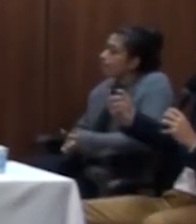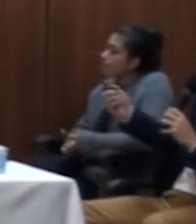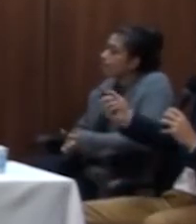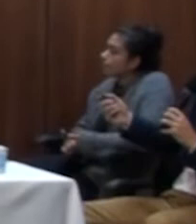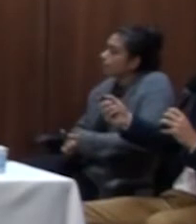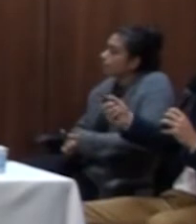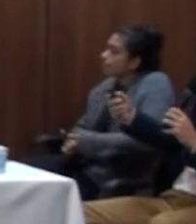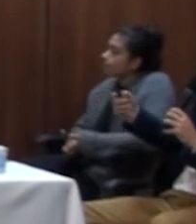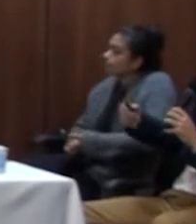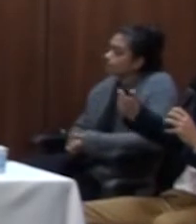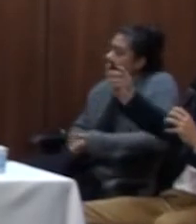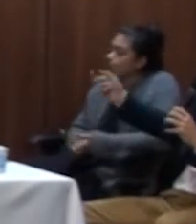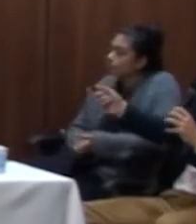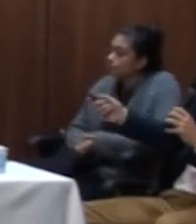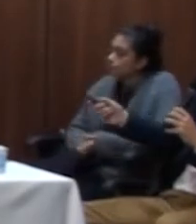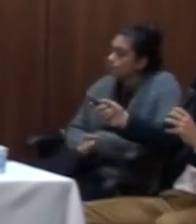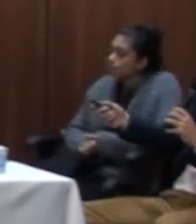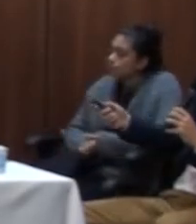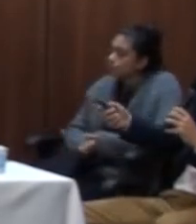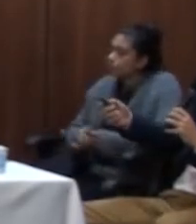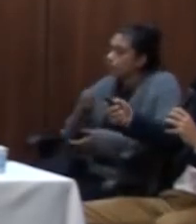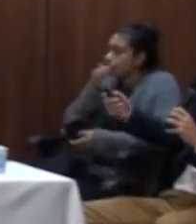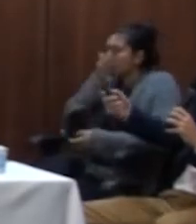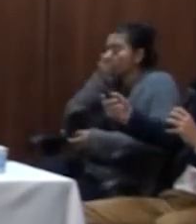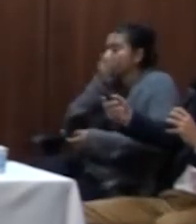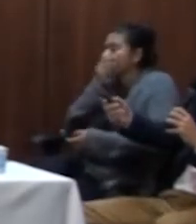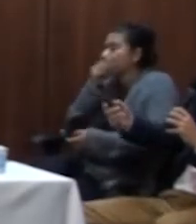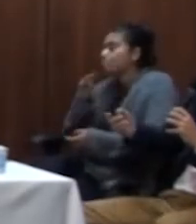Há também uma questão, mas que foge à